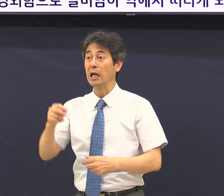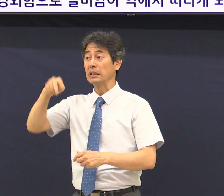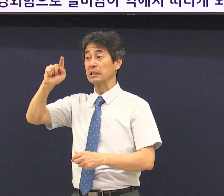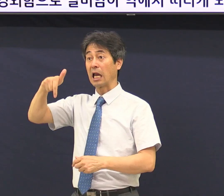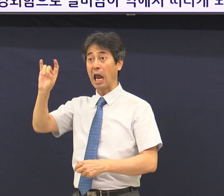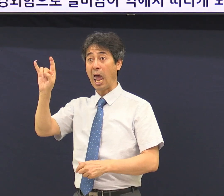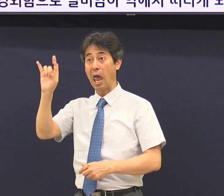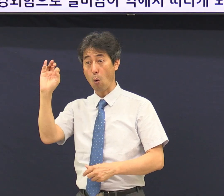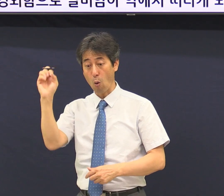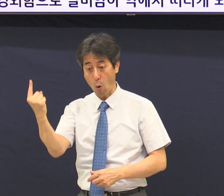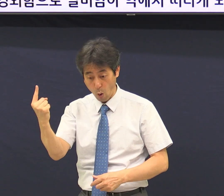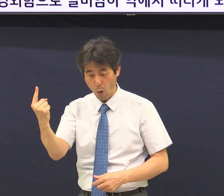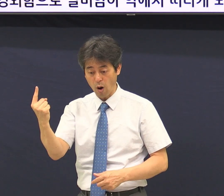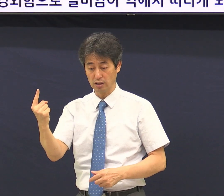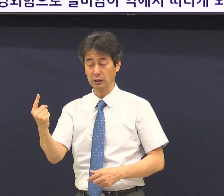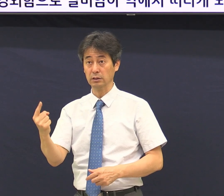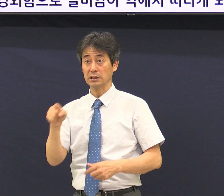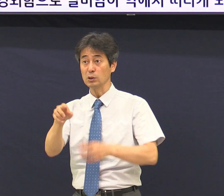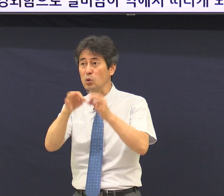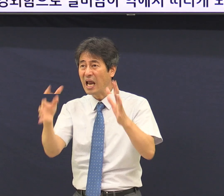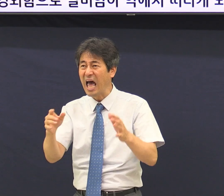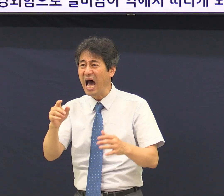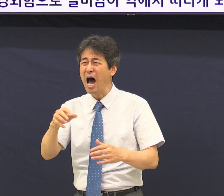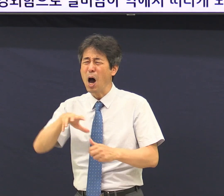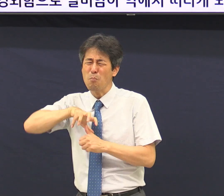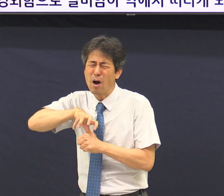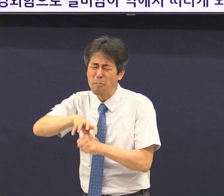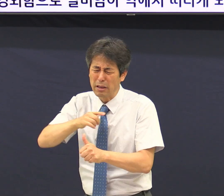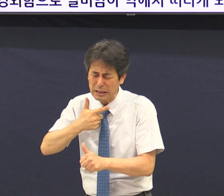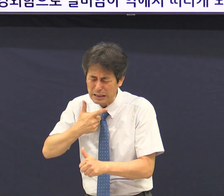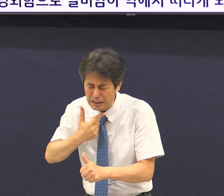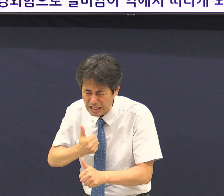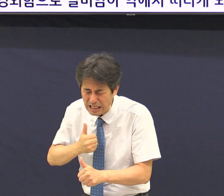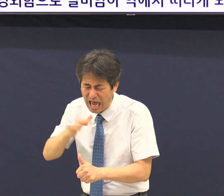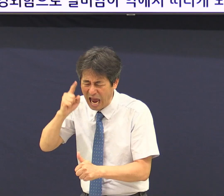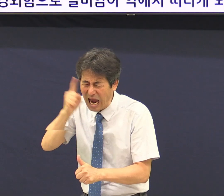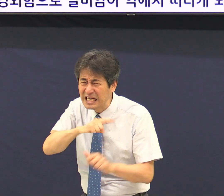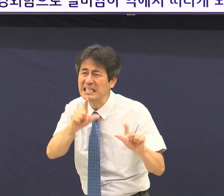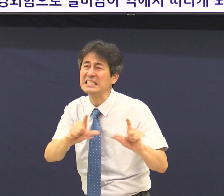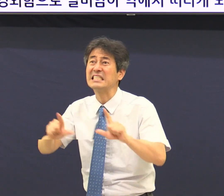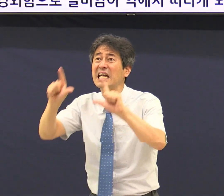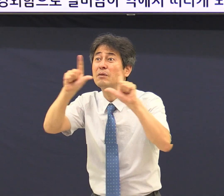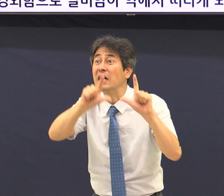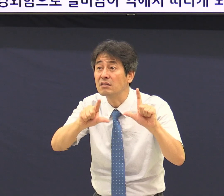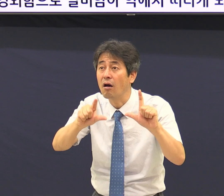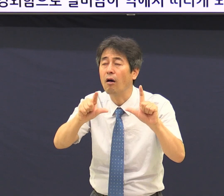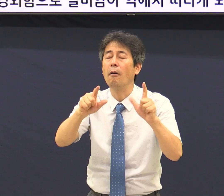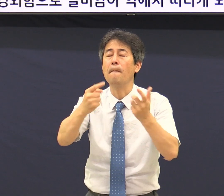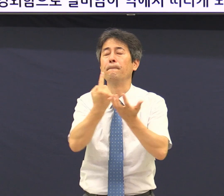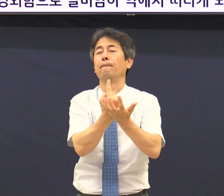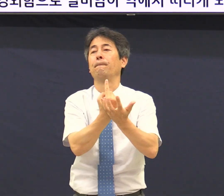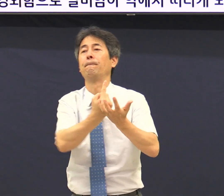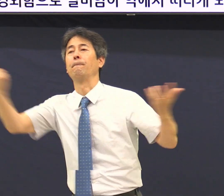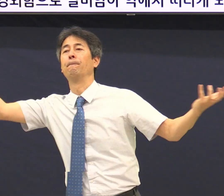그처럼 삭개오가 그동안의 억압 가운데 악한 인생을 살았다지만